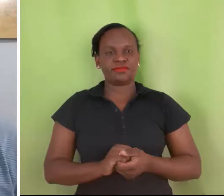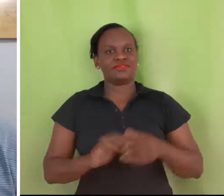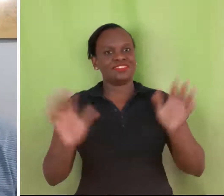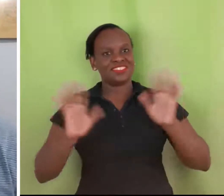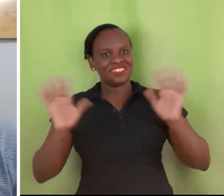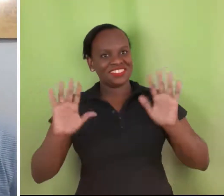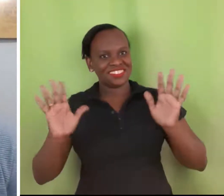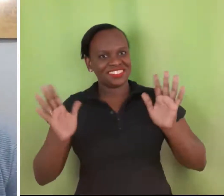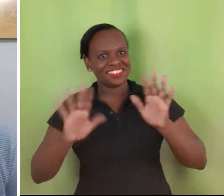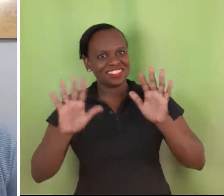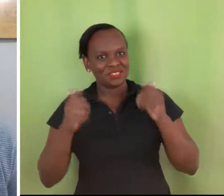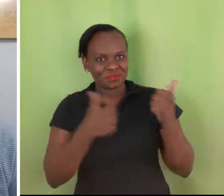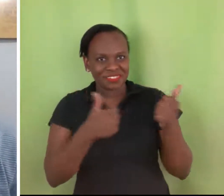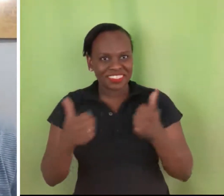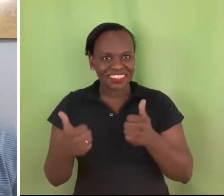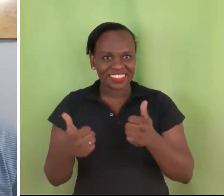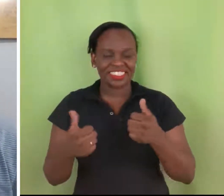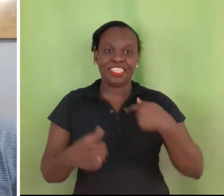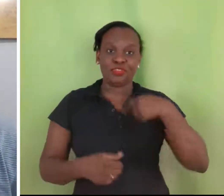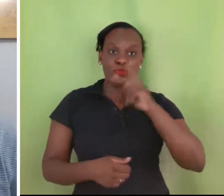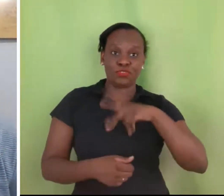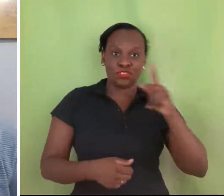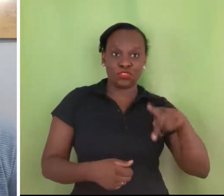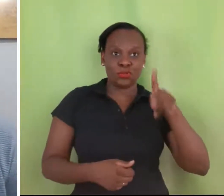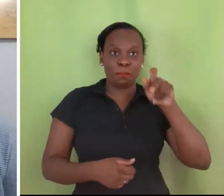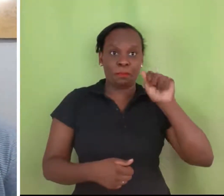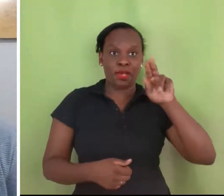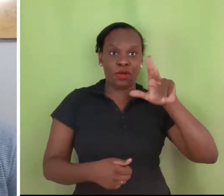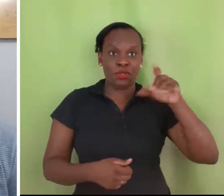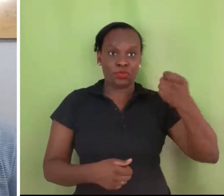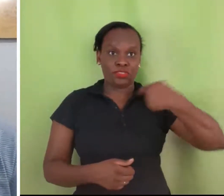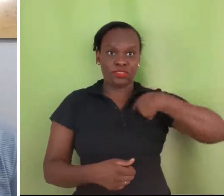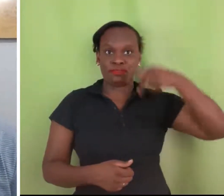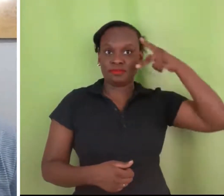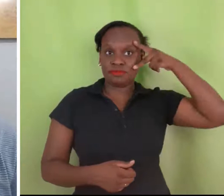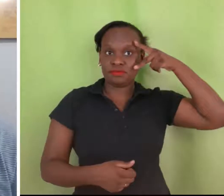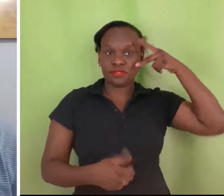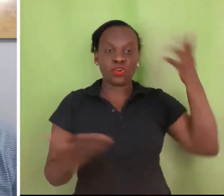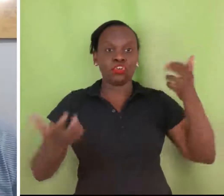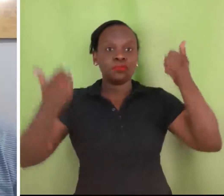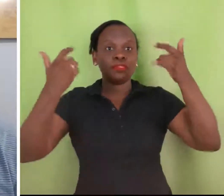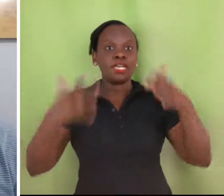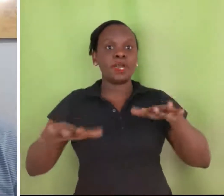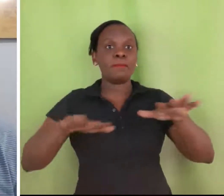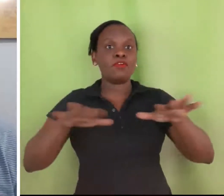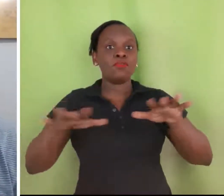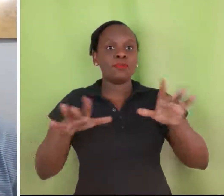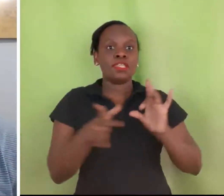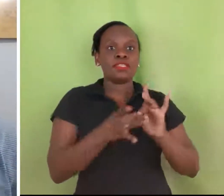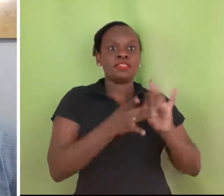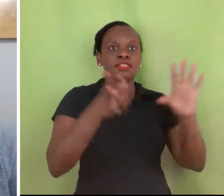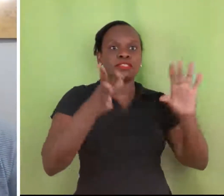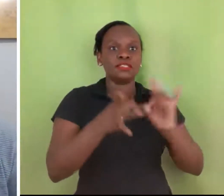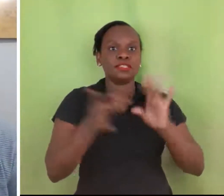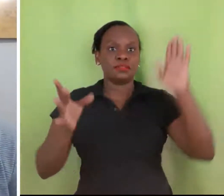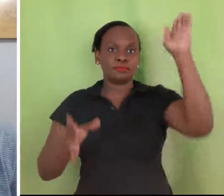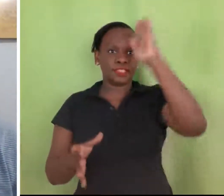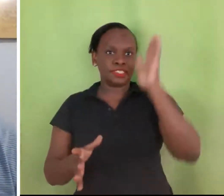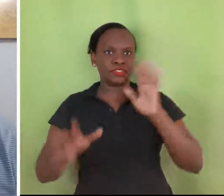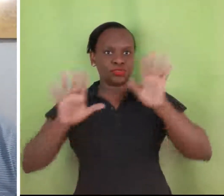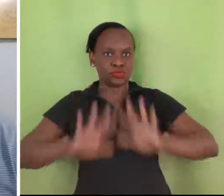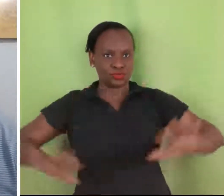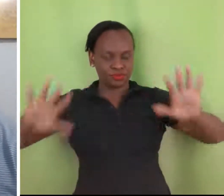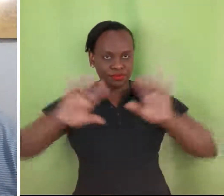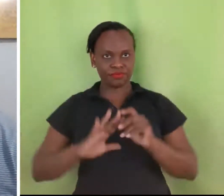Olá pessoal, tudo bem? Eu sou o professor Paulo e hoje nós vamos falar sobre os movimentos de emancipação do Brasil,